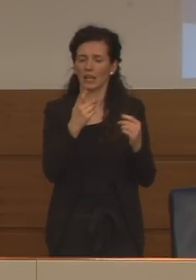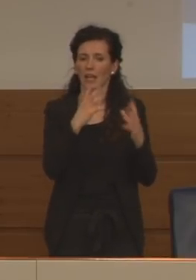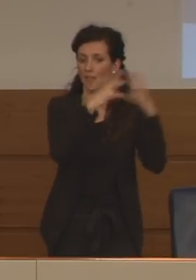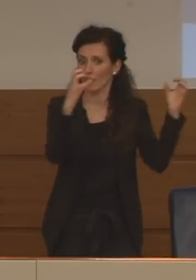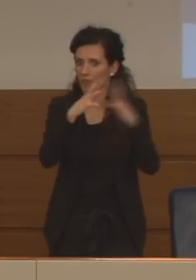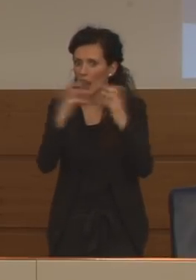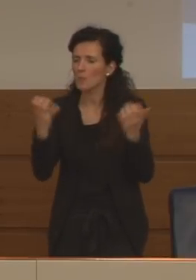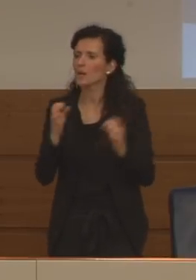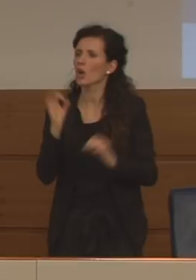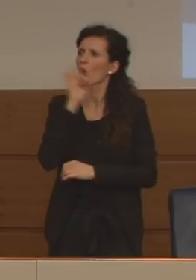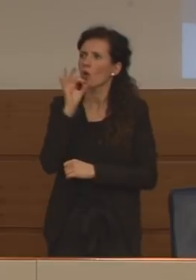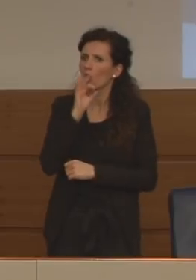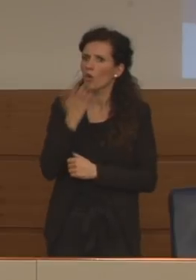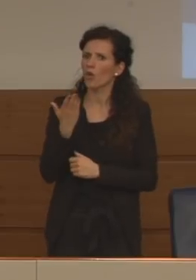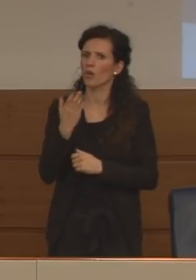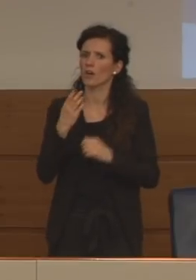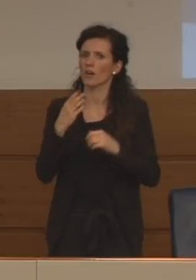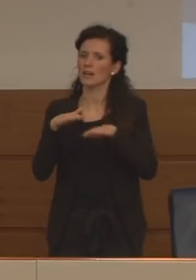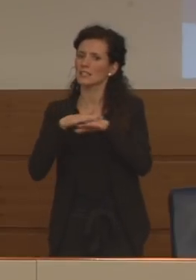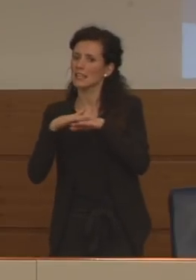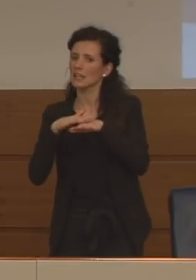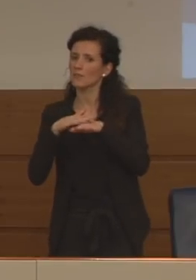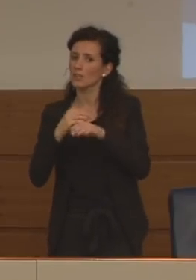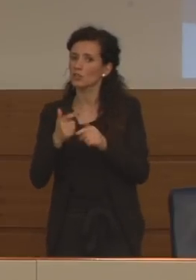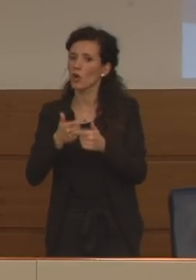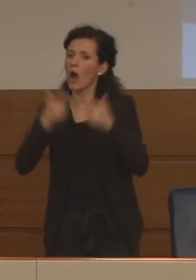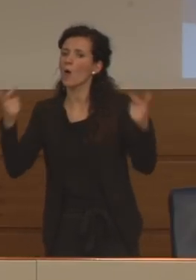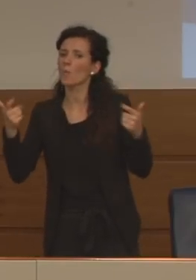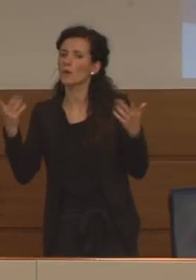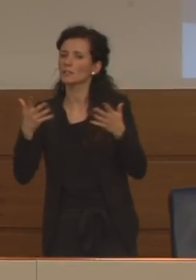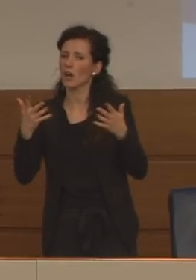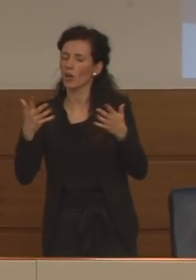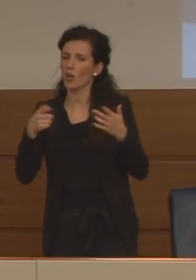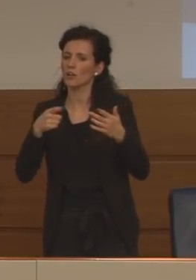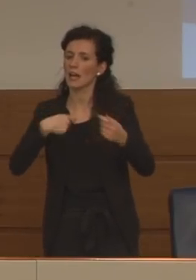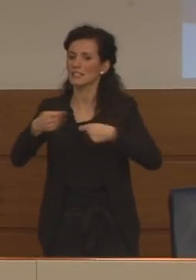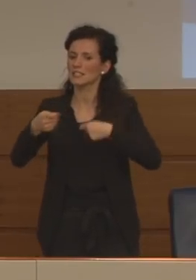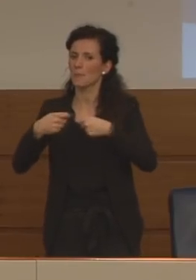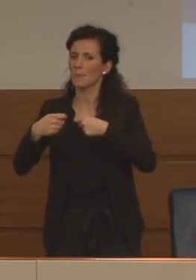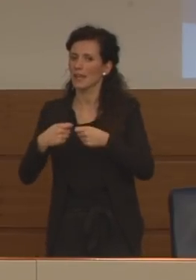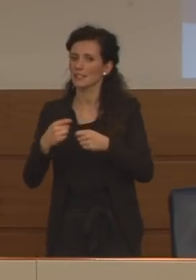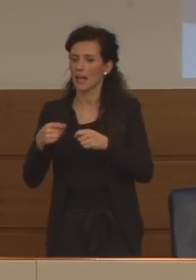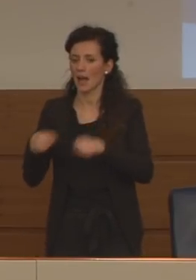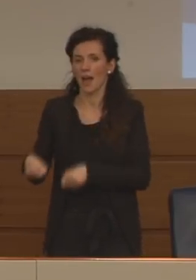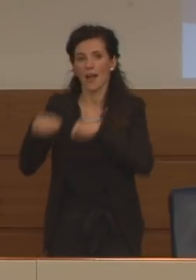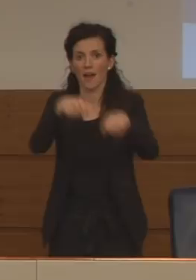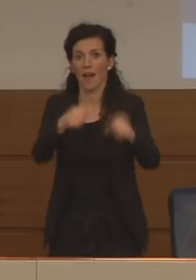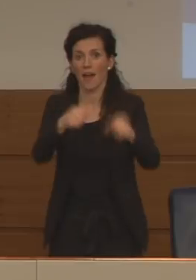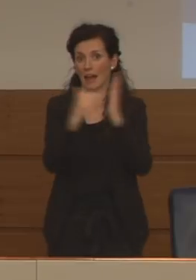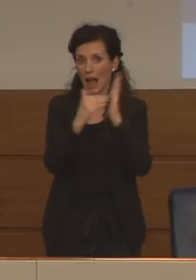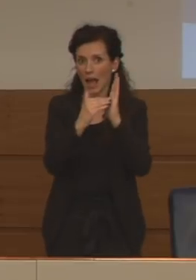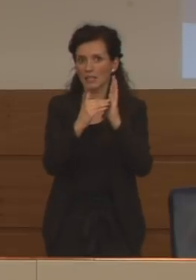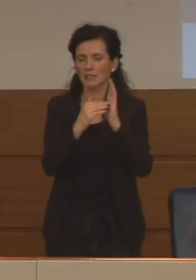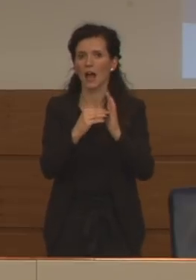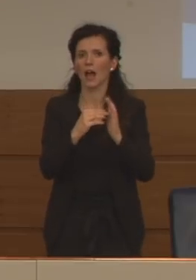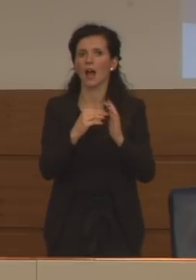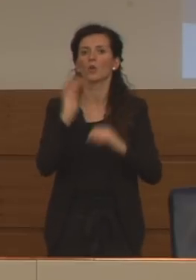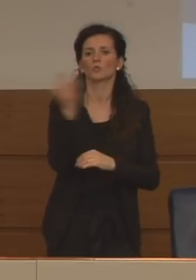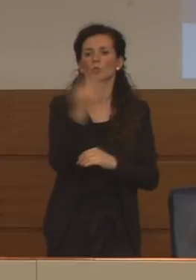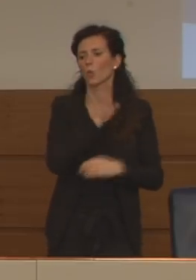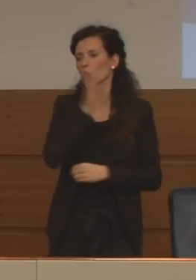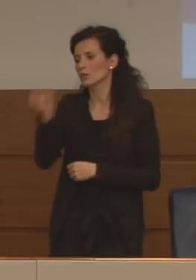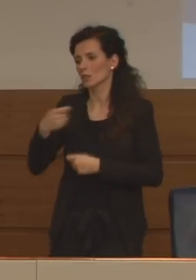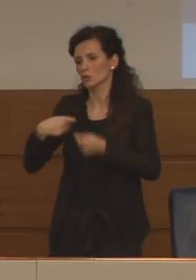implementare servizi di distribuzione della spesa a casa anziché andare tutti al supermercato mi chiedo se